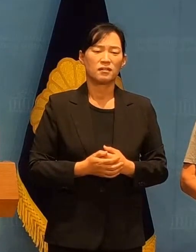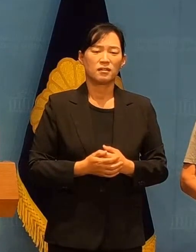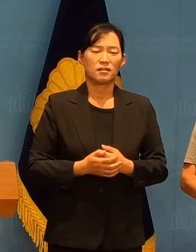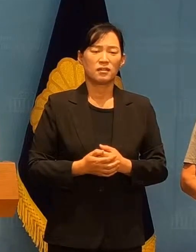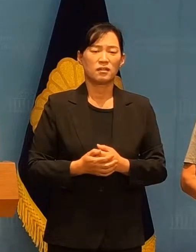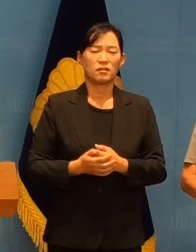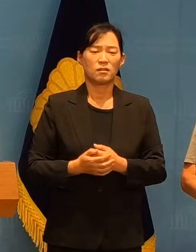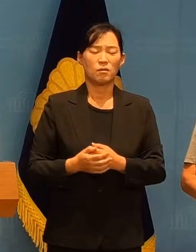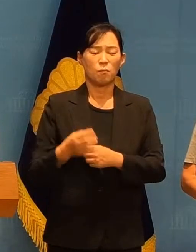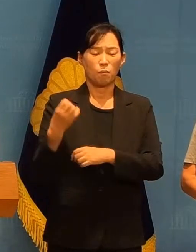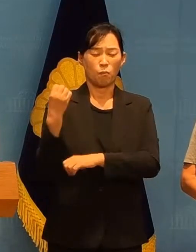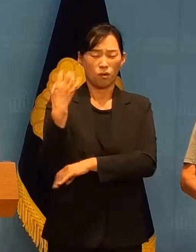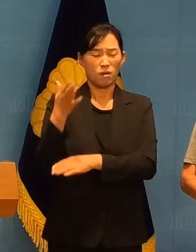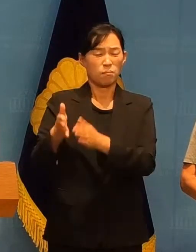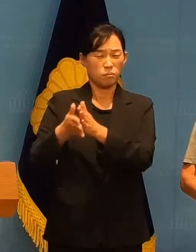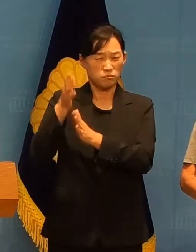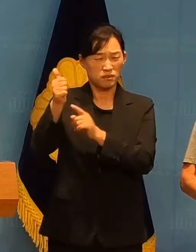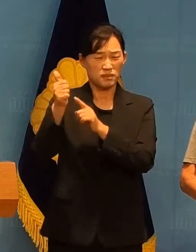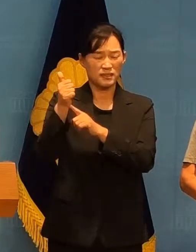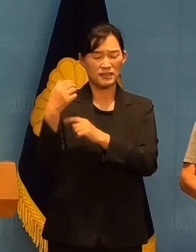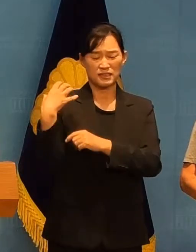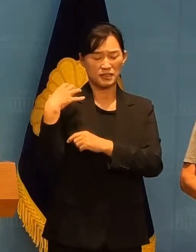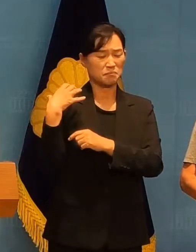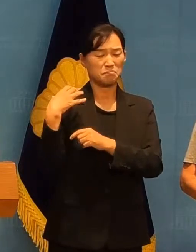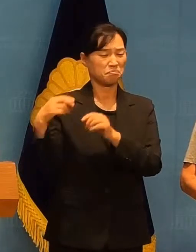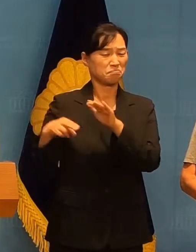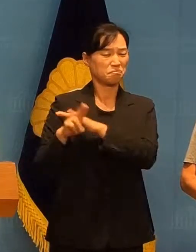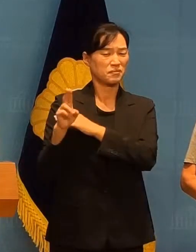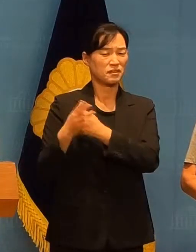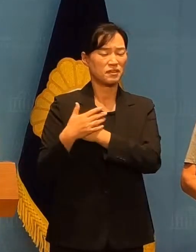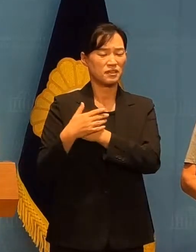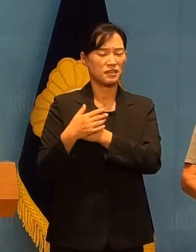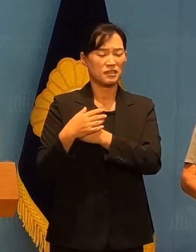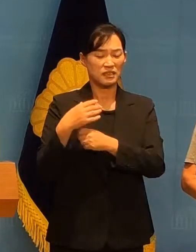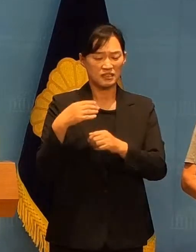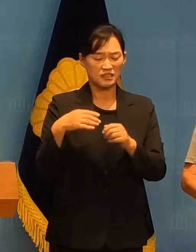원청의 책임 회피, 발주처의 무책임,